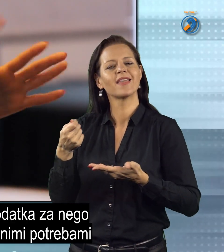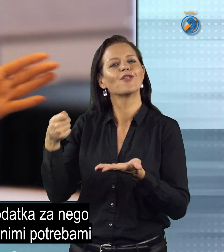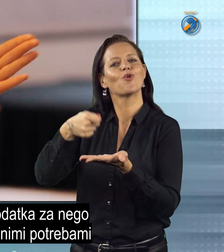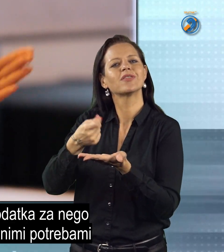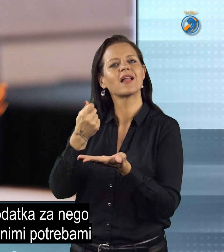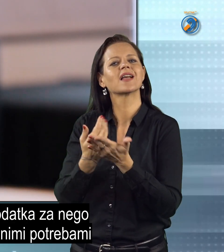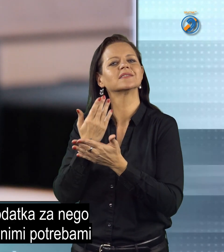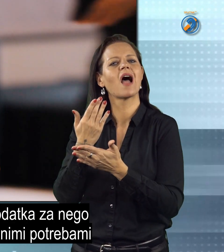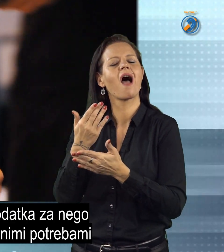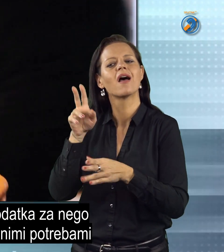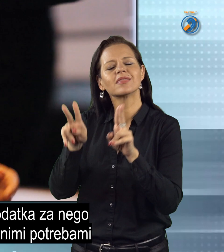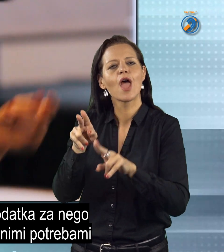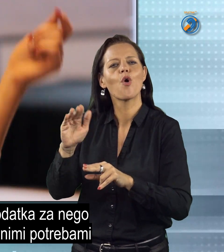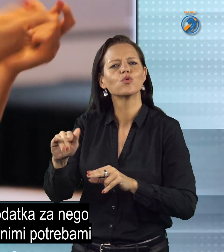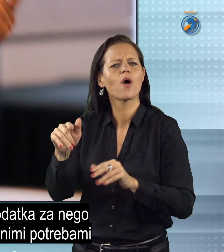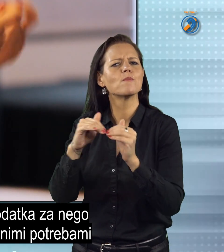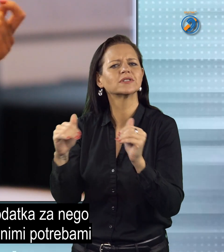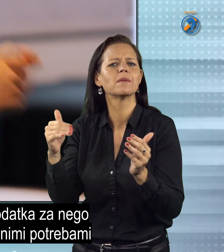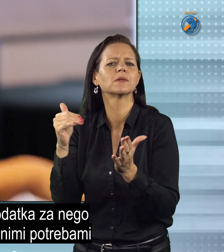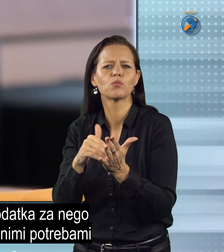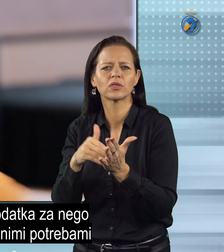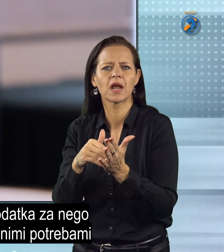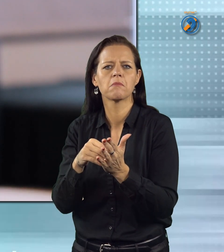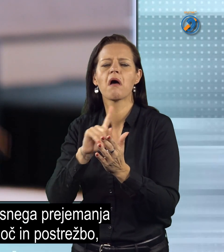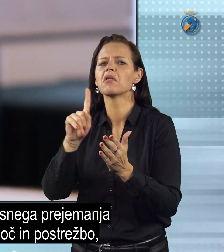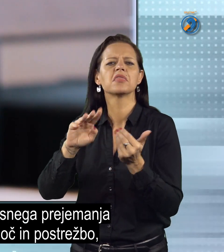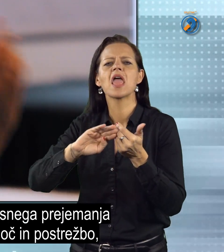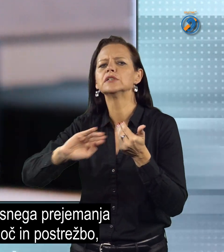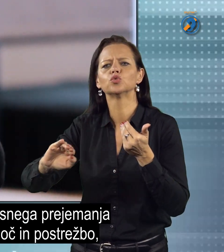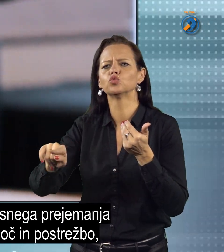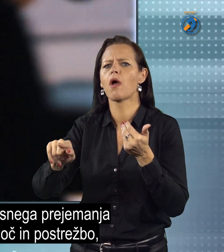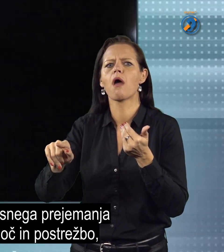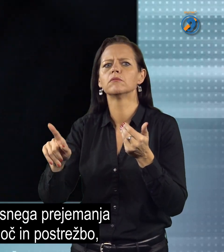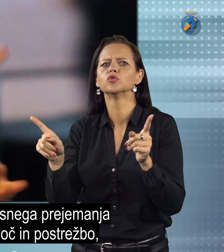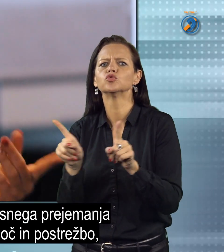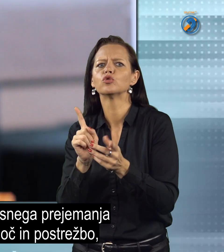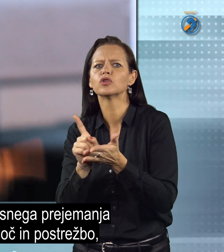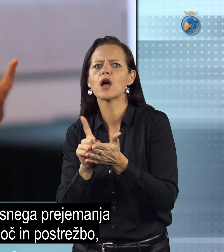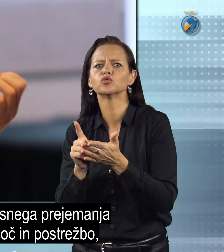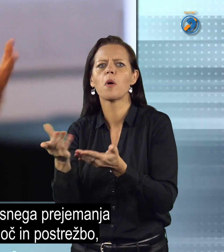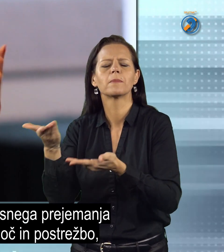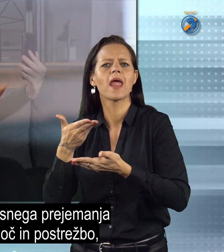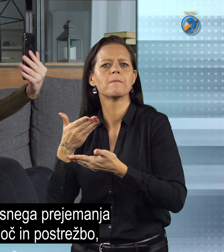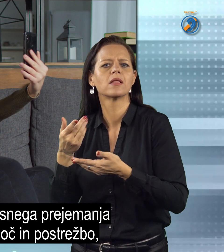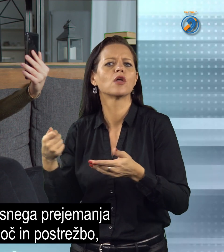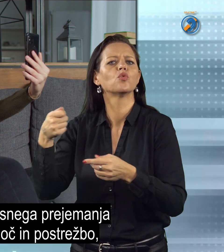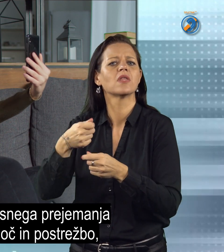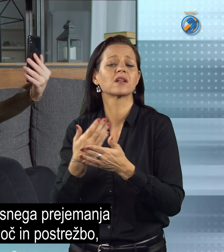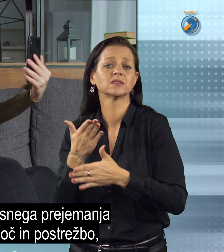Prejemanje dodatka za njegov otroka s posebnimi potrebami ne izključuje sočasnega prejemanja dodatka za pomoč in